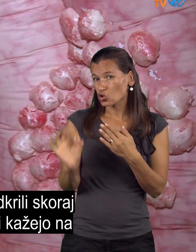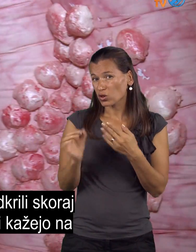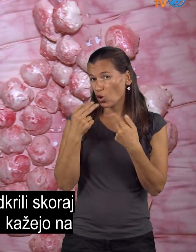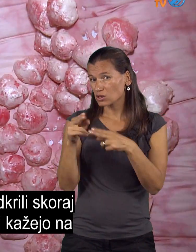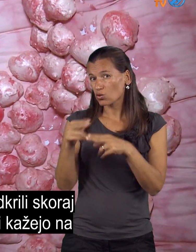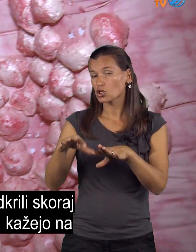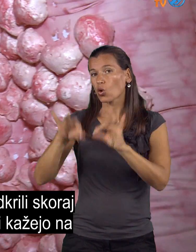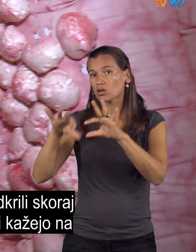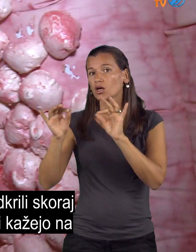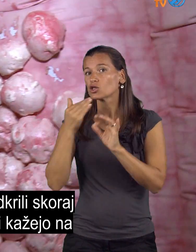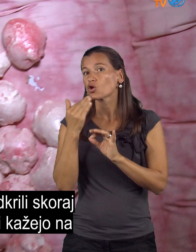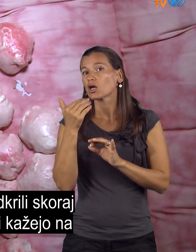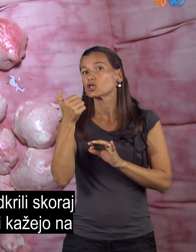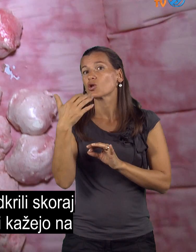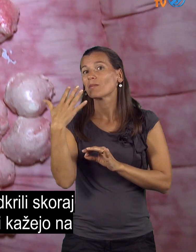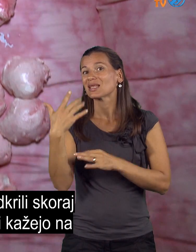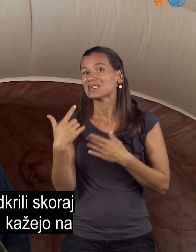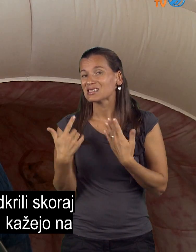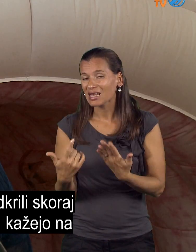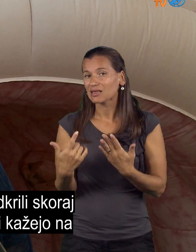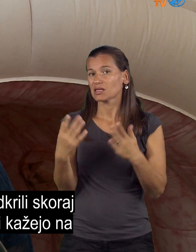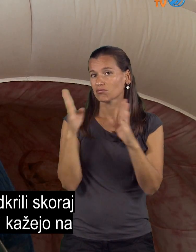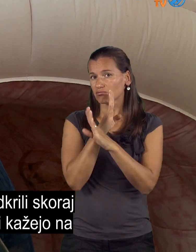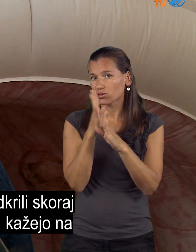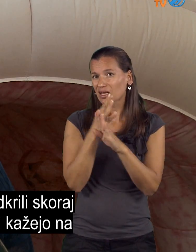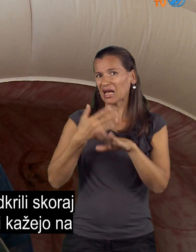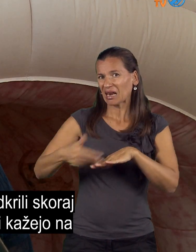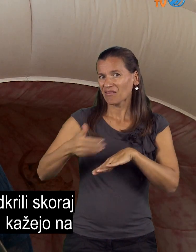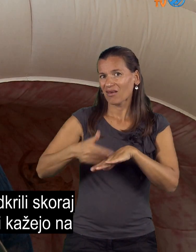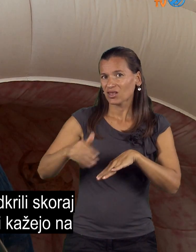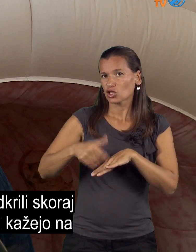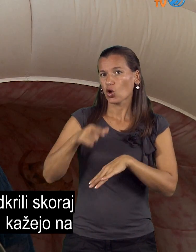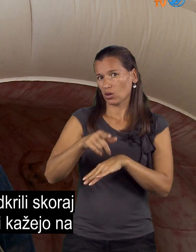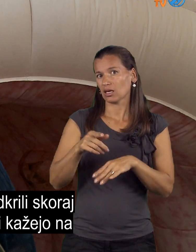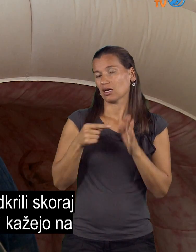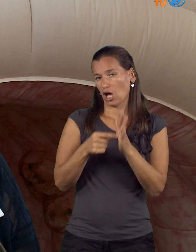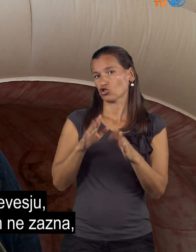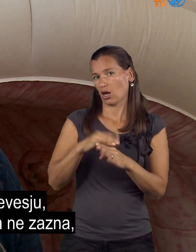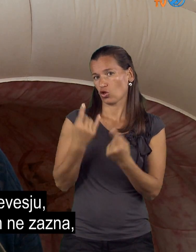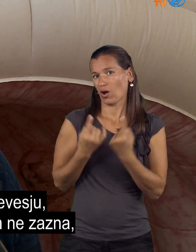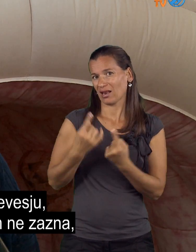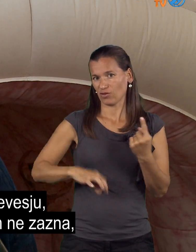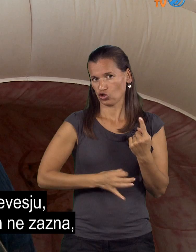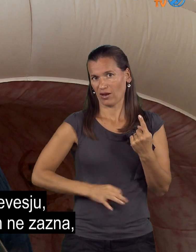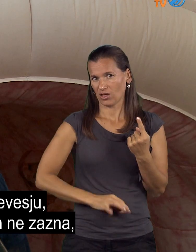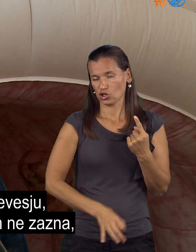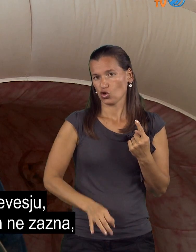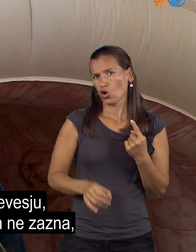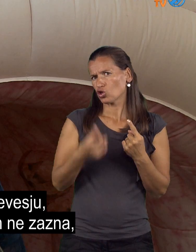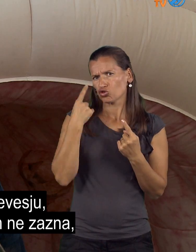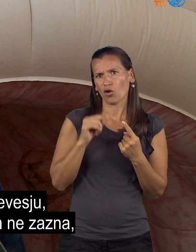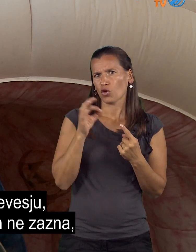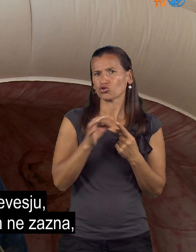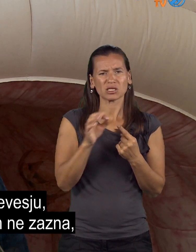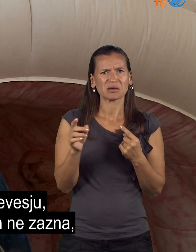60% odzivnosti odkrili skoraj 175 prikritih krvavitev, ki kažejo na neko dogajanje v črevesju, ga pa človek